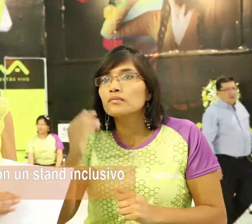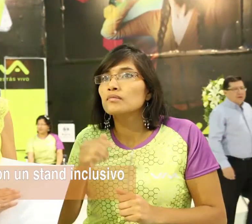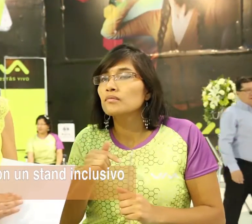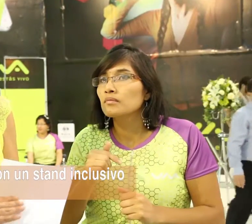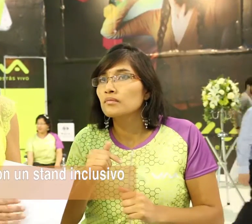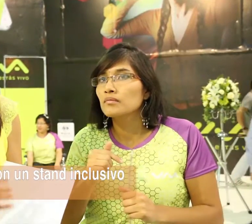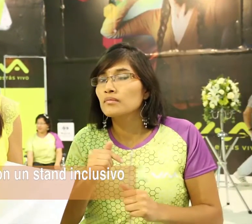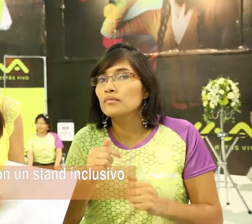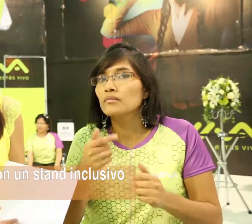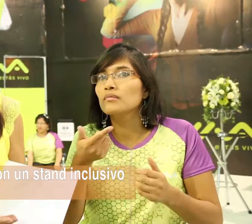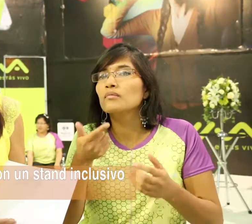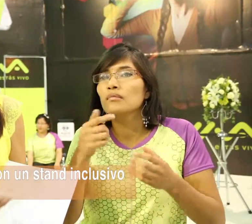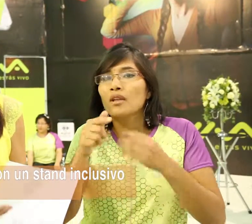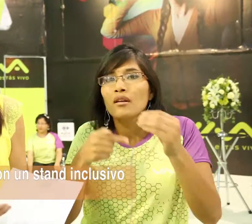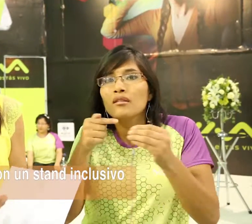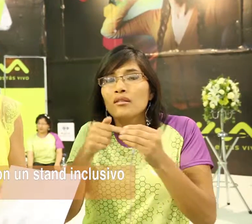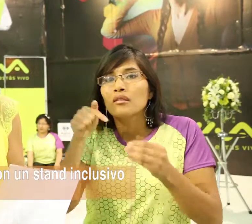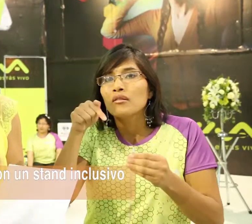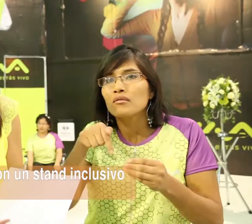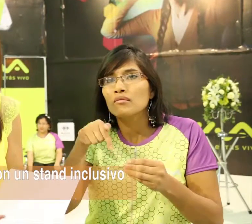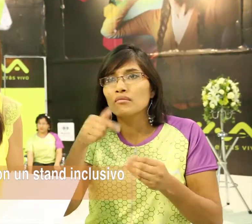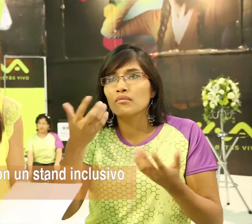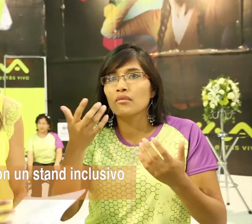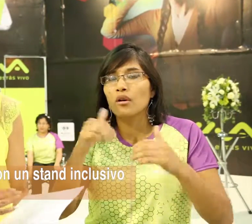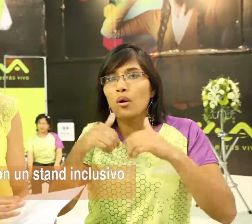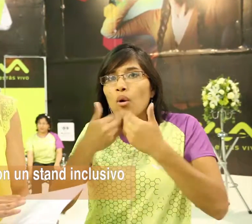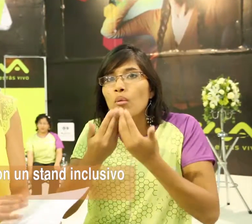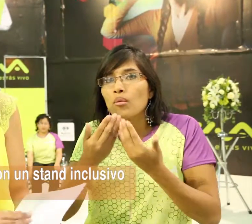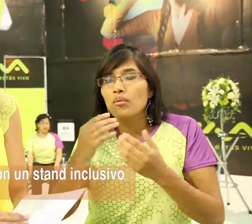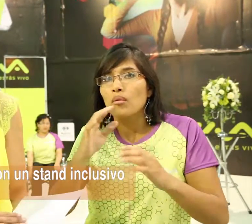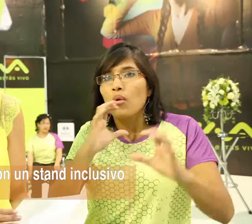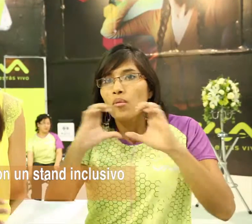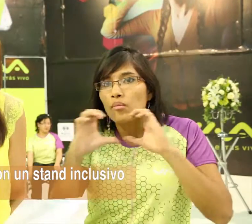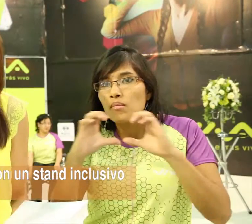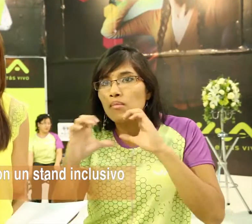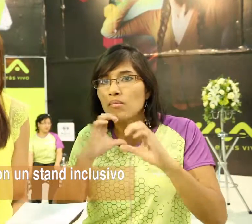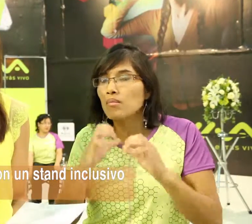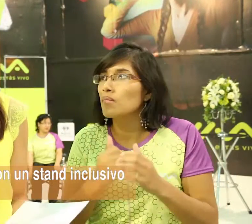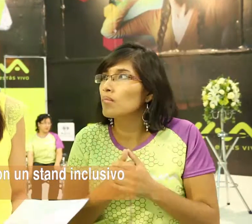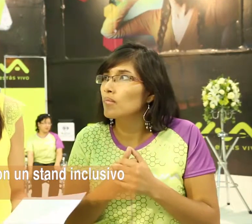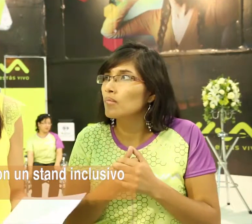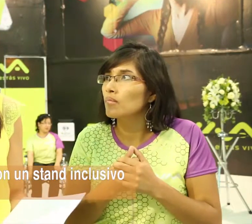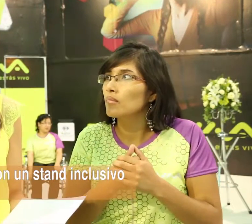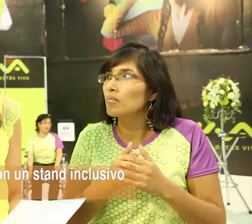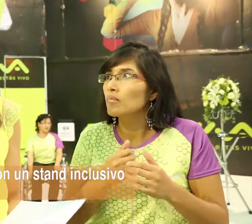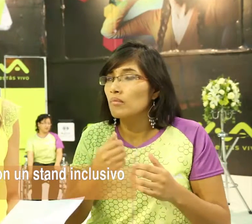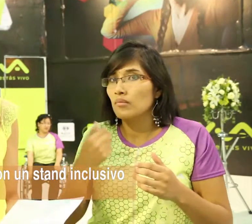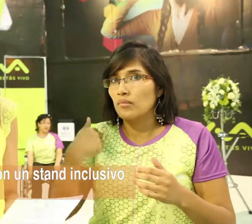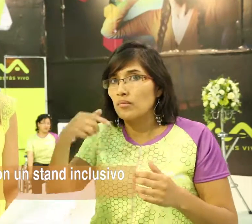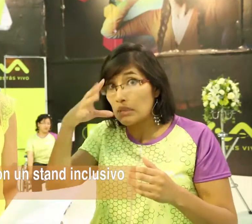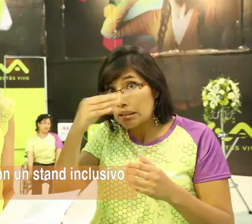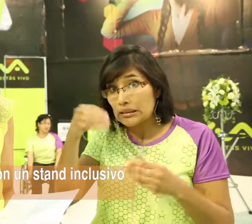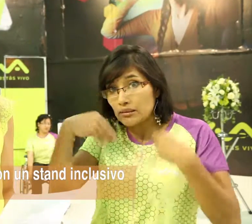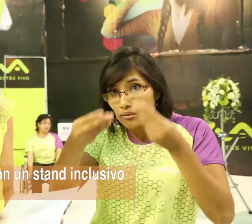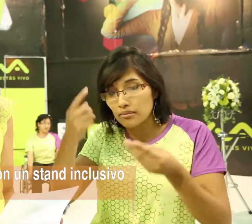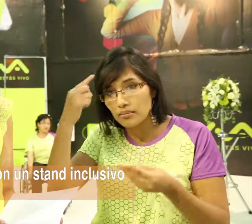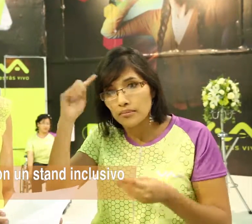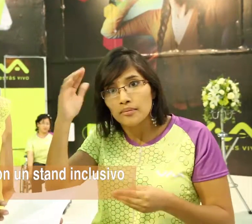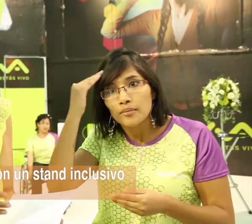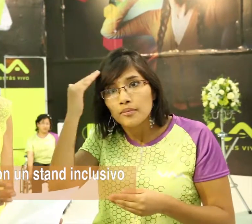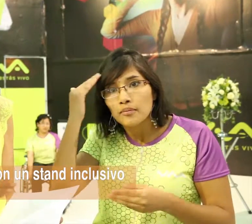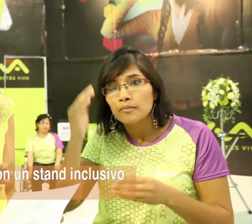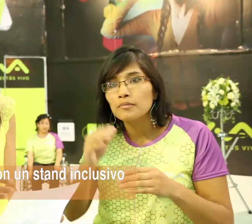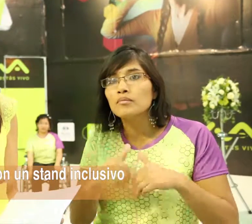ofertas y sobre todo la tecnología para mejorar su vida. Tenemos ofertas en lo que son los smartphones para que ellos sepan cómo